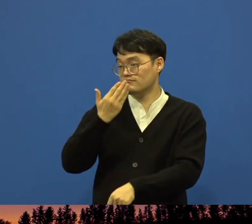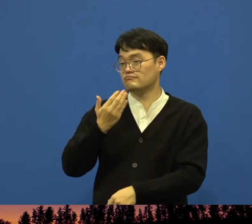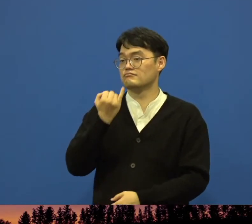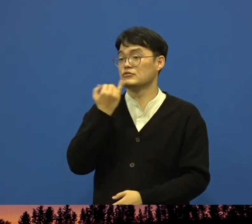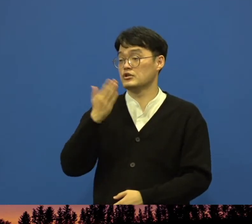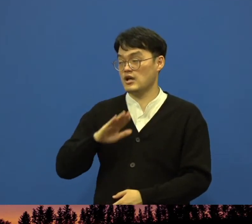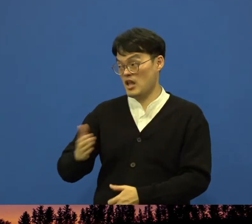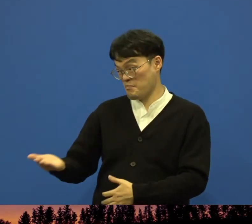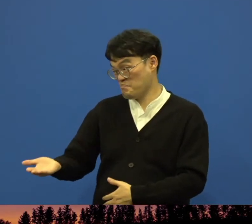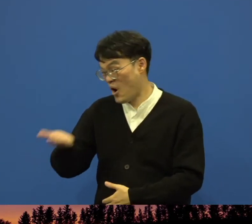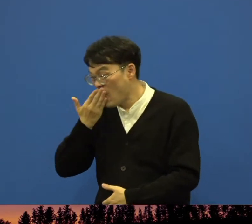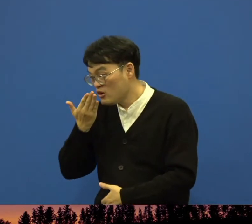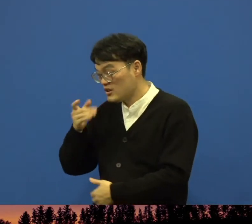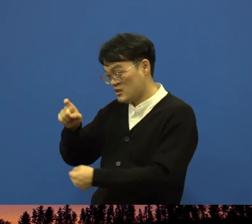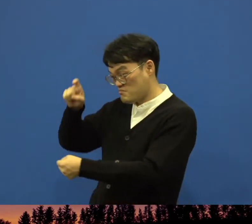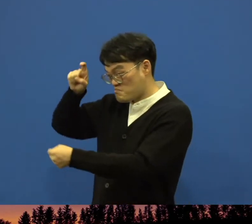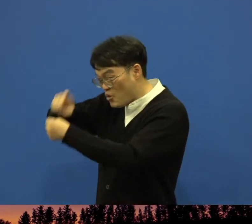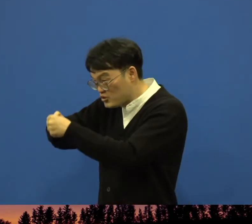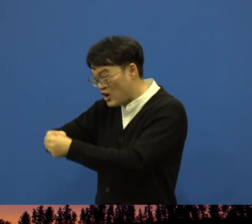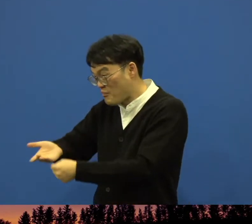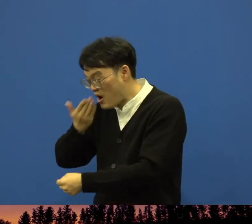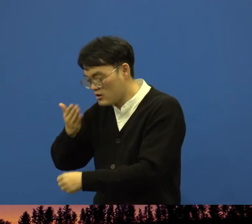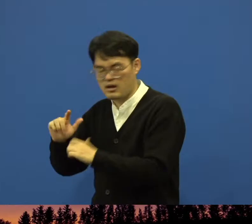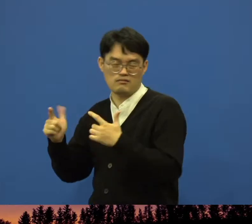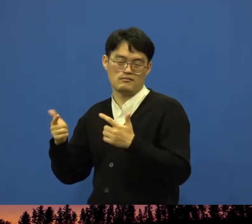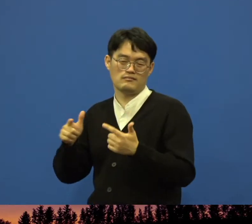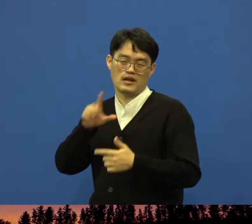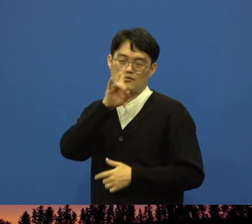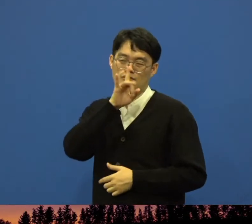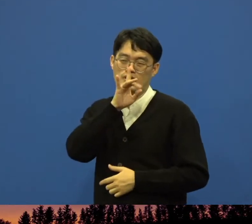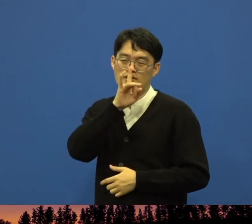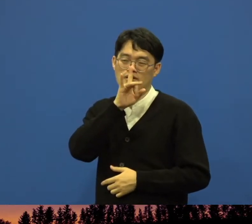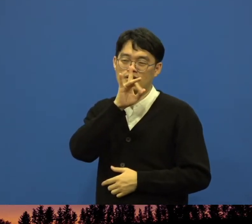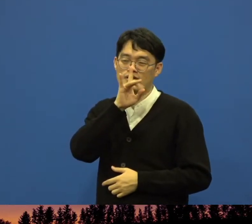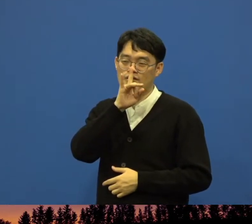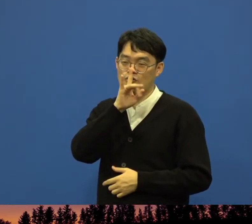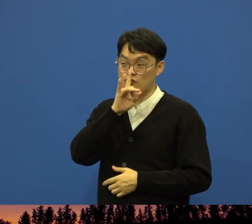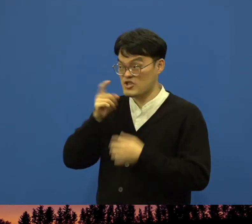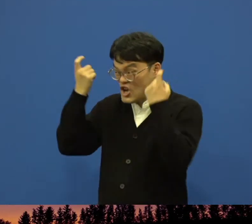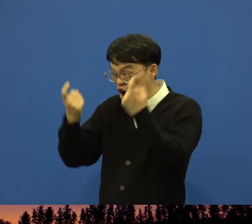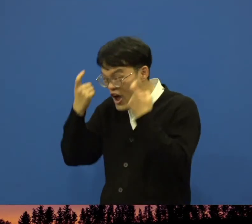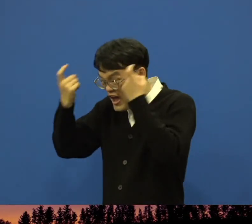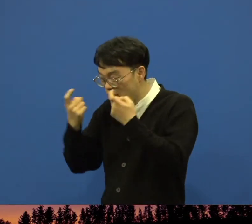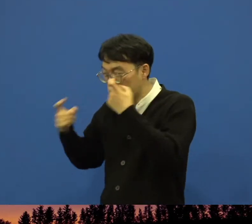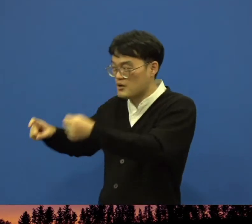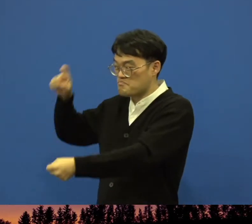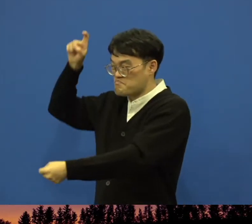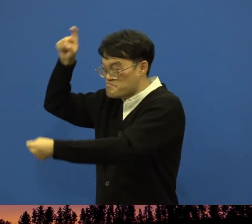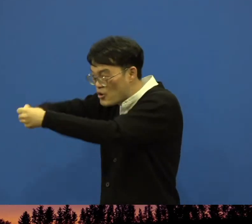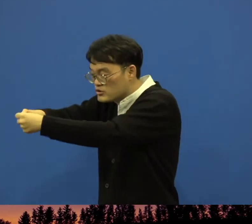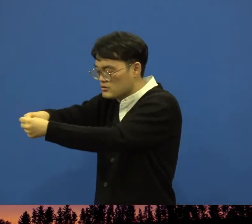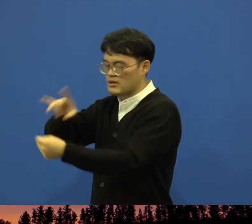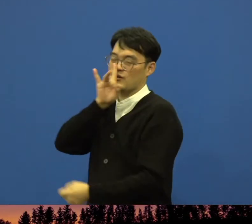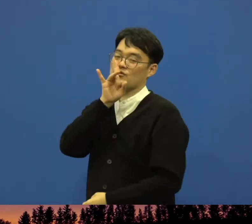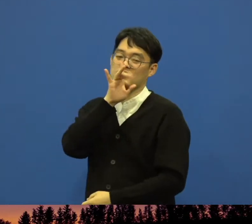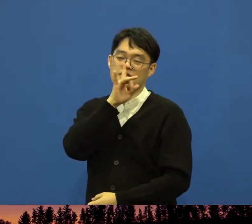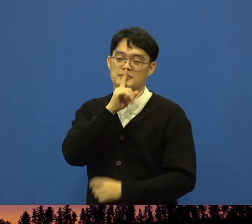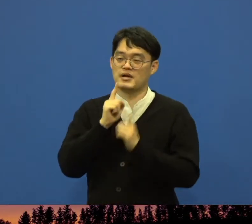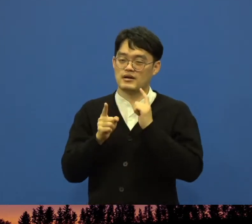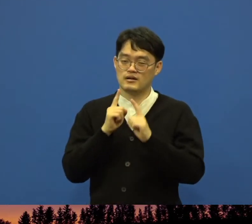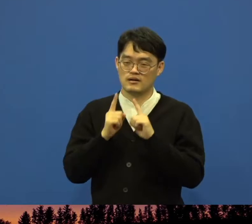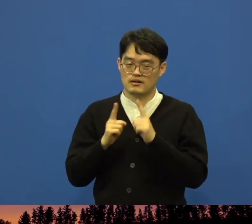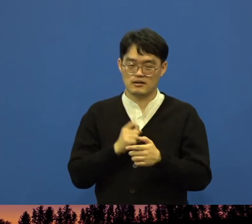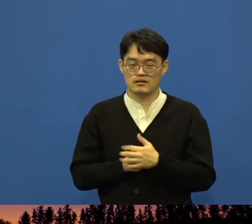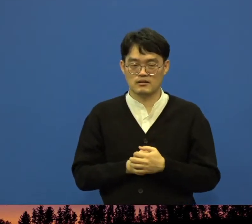목적이 되어서는 안 된다. 먹는 것에 너무 의존한 인생은 결국은 허무해진다. 그게 맛집 가는 건